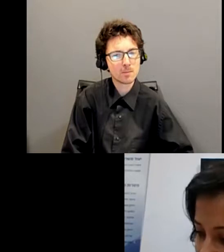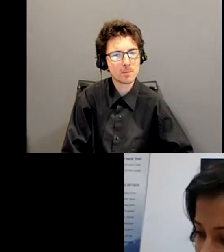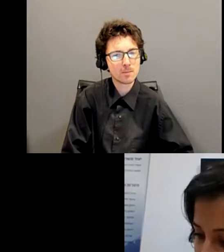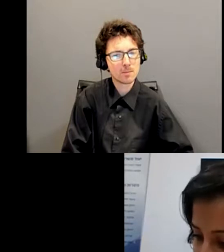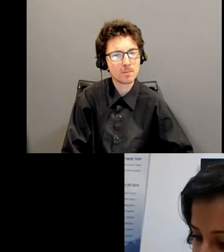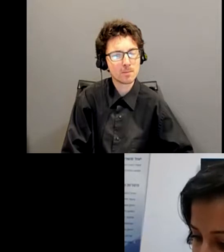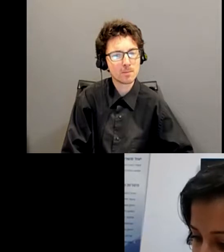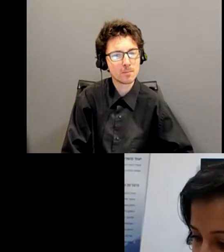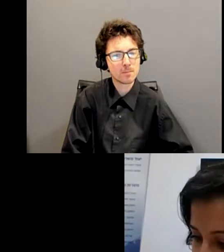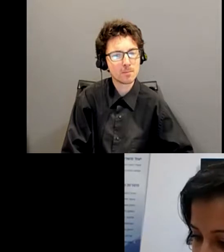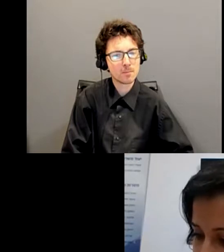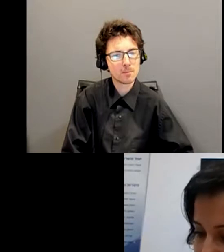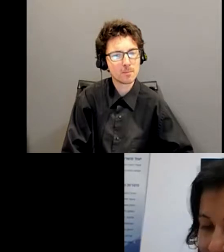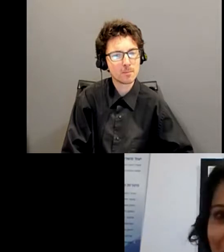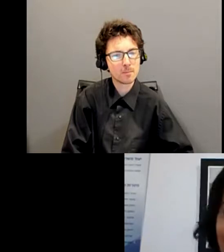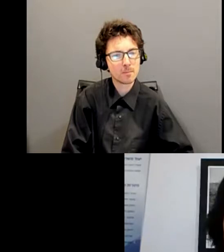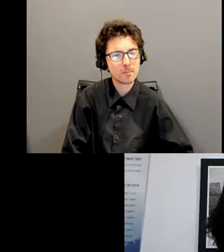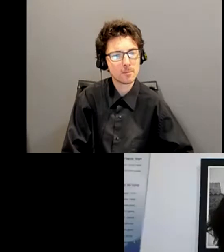متوفر لهم 24 ساعة،